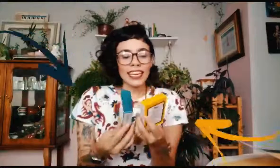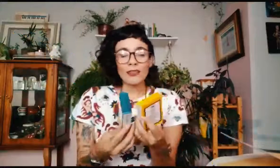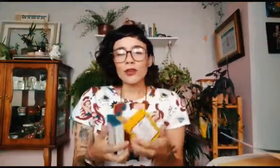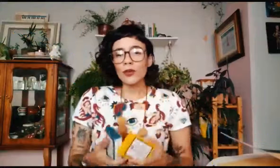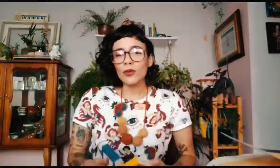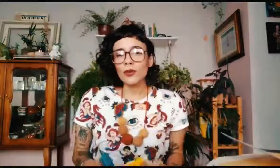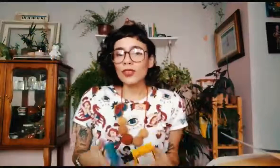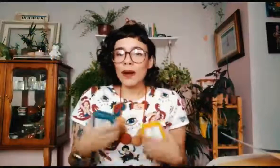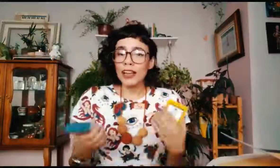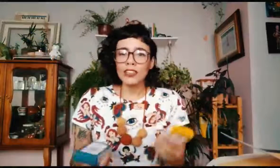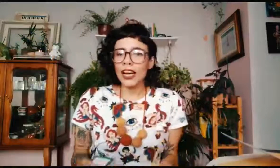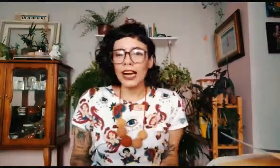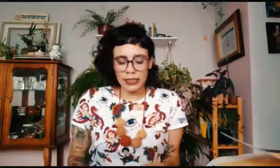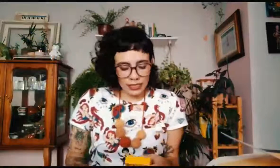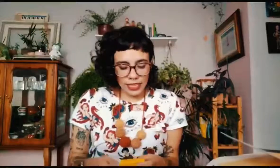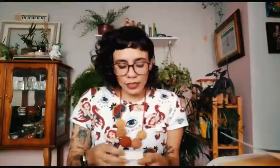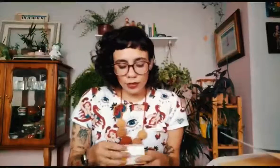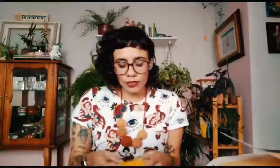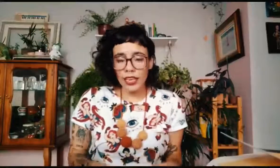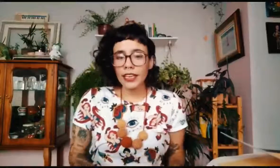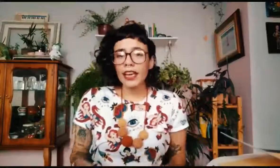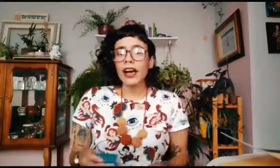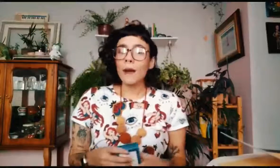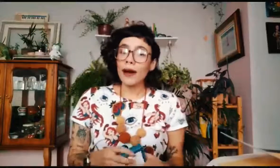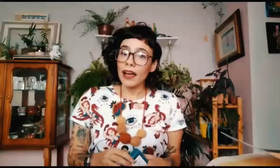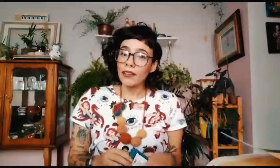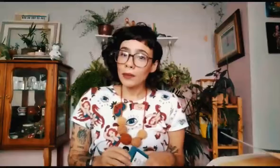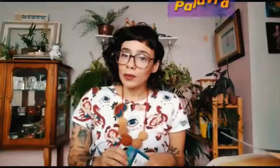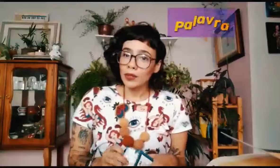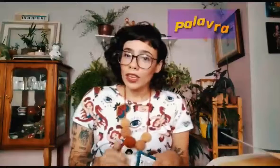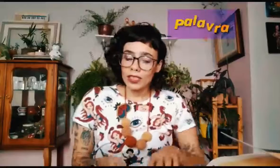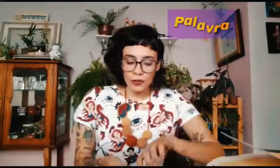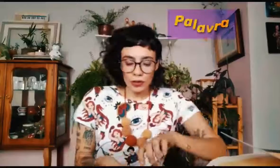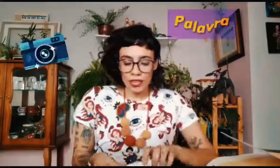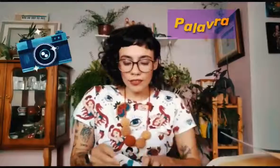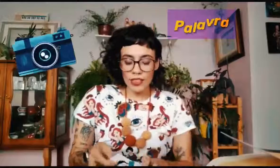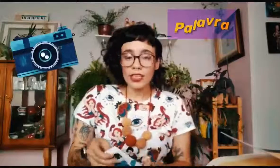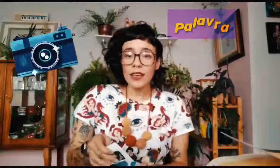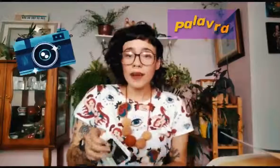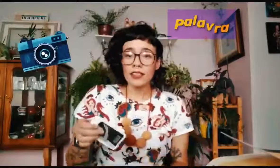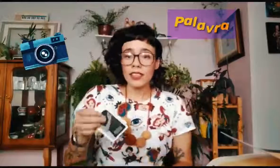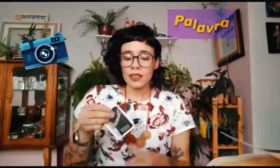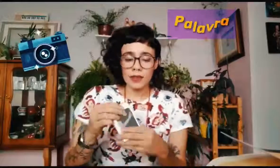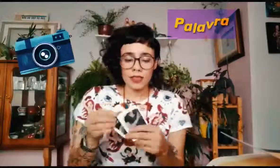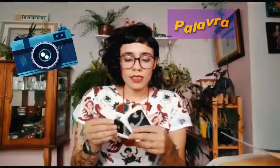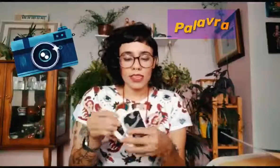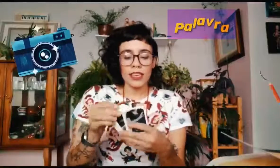um jogo de pares de cartas, né, que contém a palavra em português, a fotografia da imagem Libras e